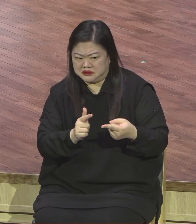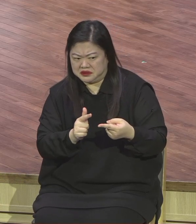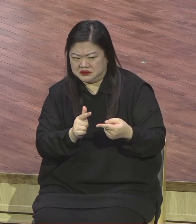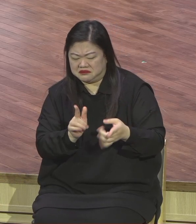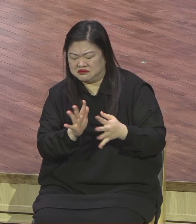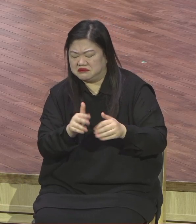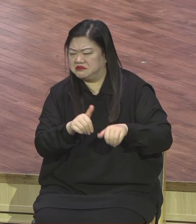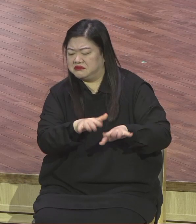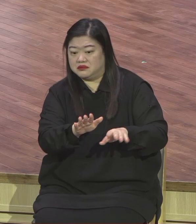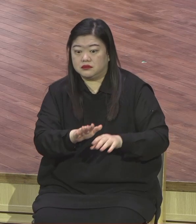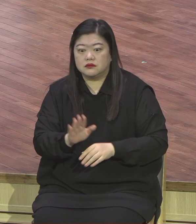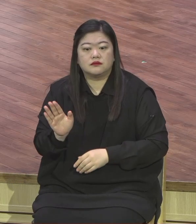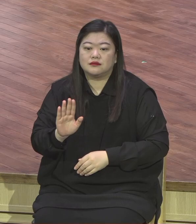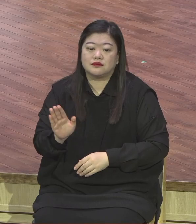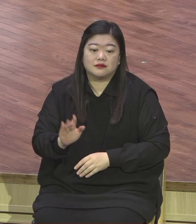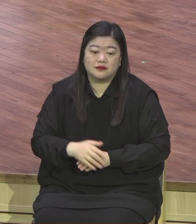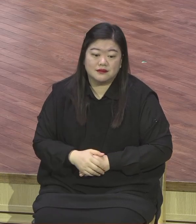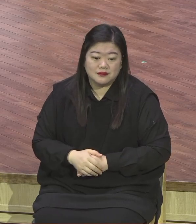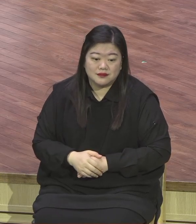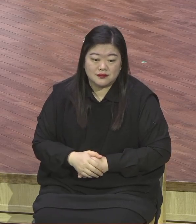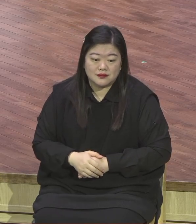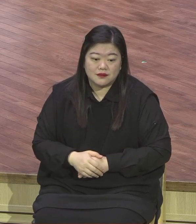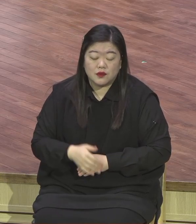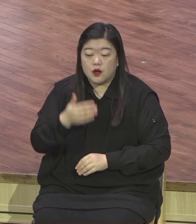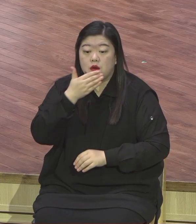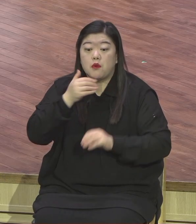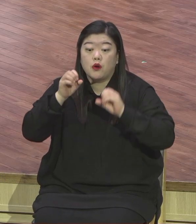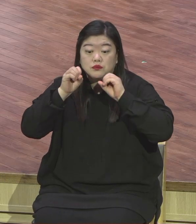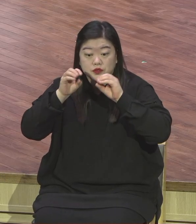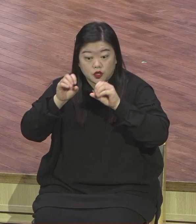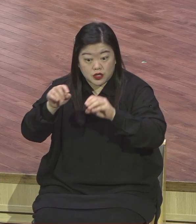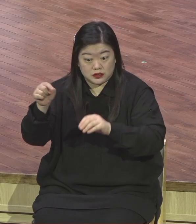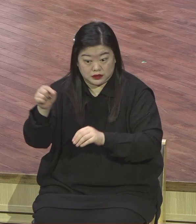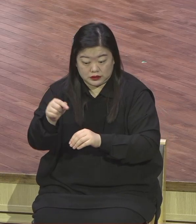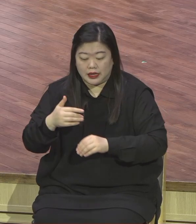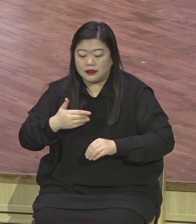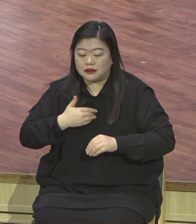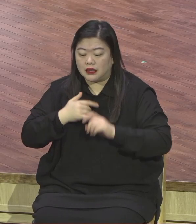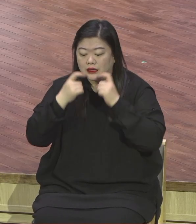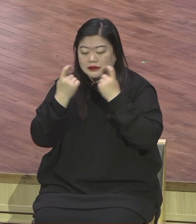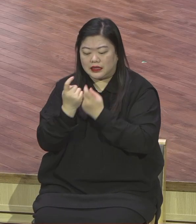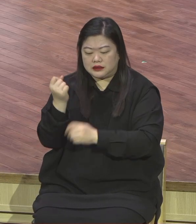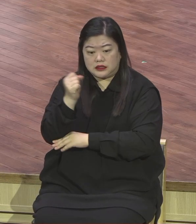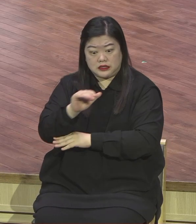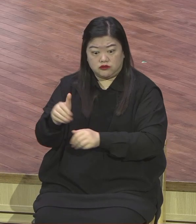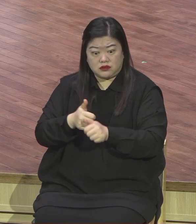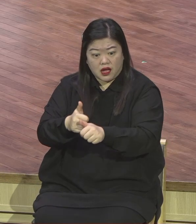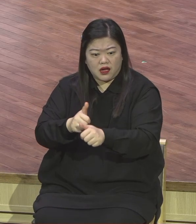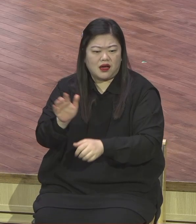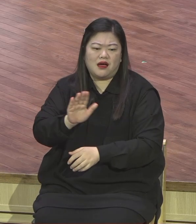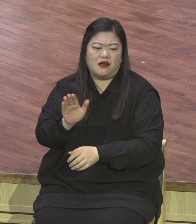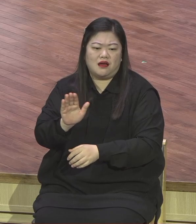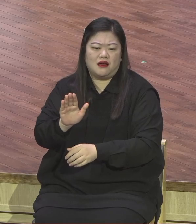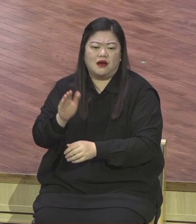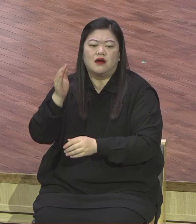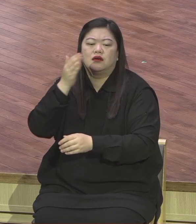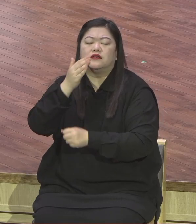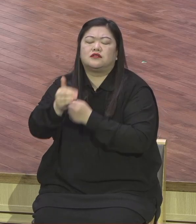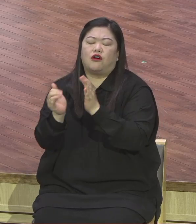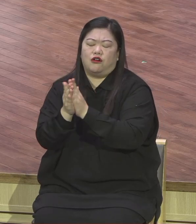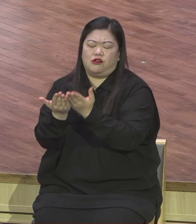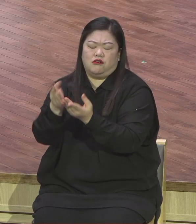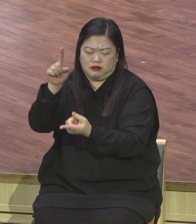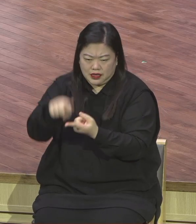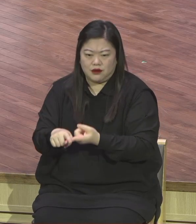아니에요. 여러분 기준이 아니에요. 생명을 걸 같이 하셔야 돼요. 생명을 걸 같이. 우리 교회는 그런 분들이 많잖아요. 이렇게